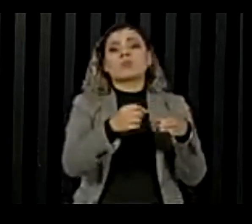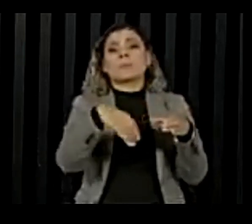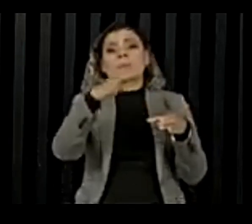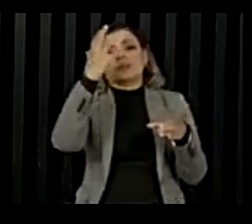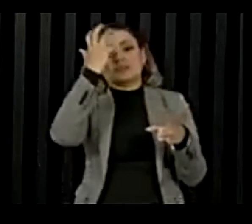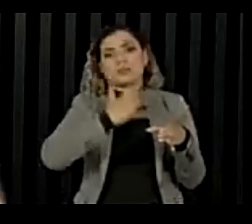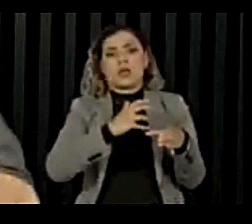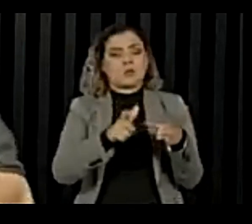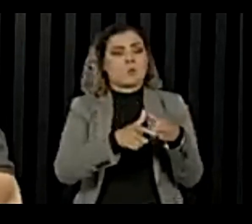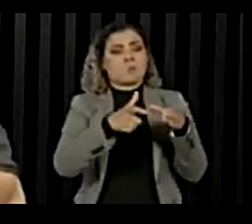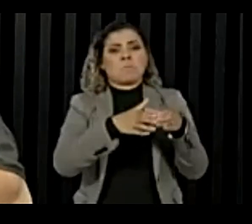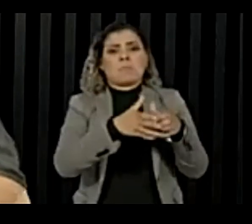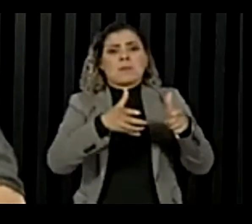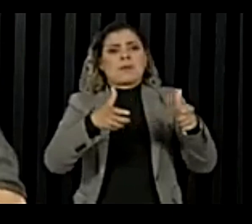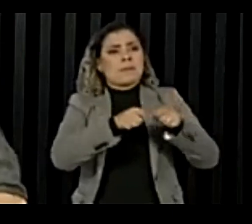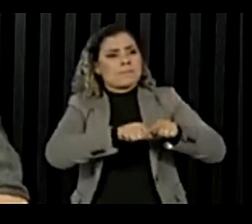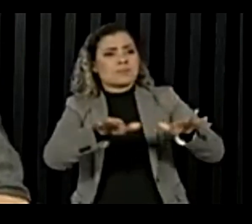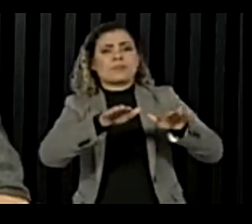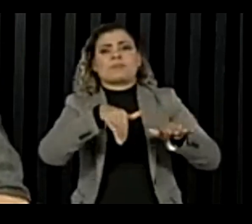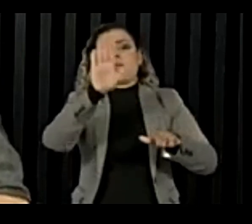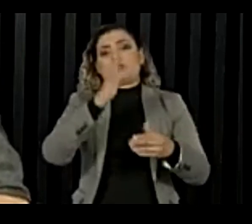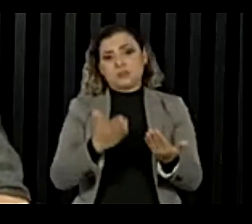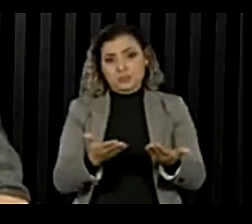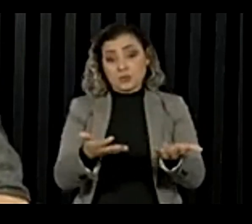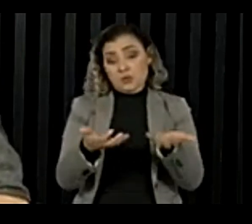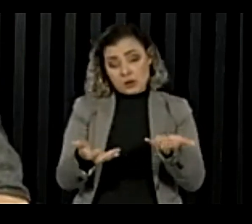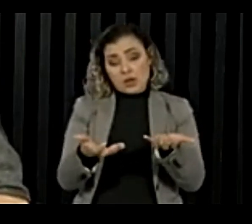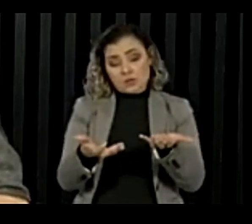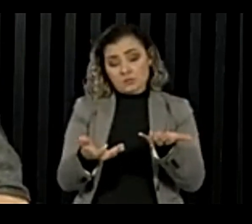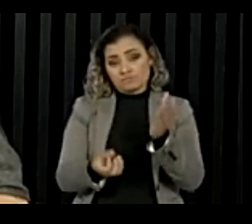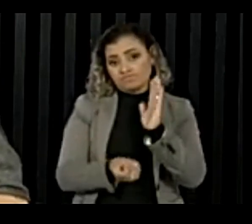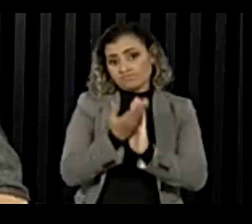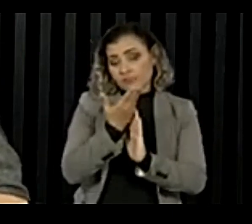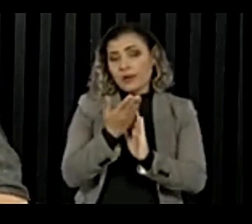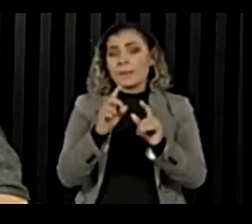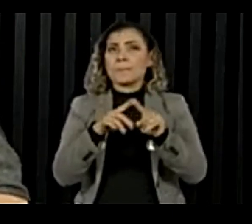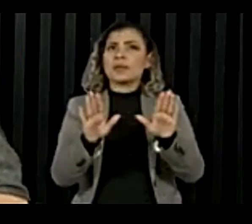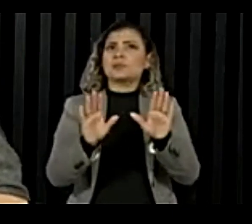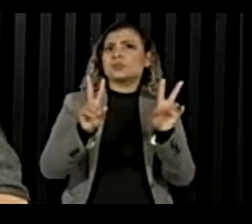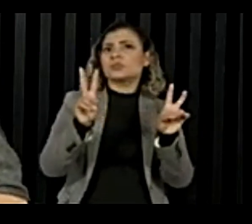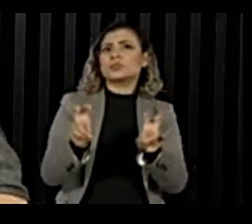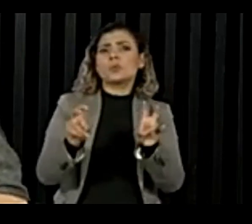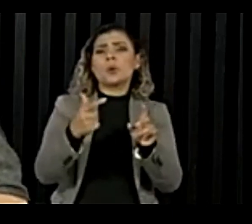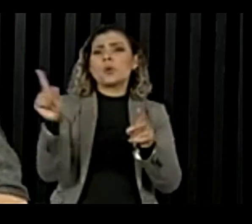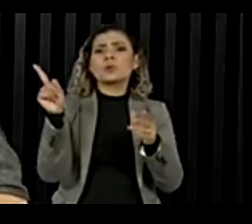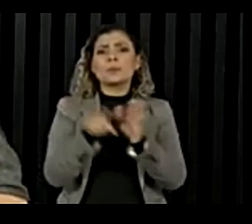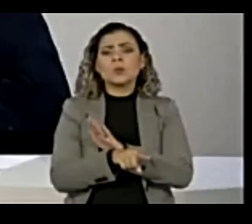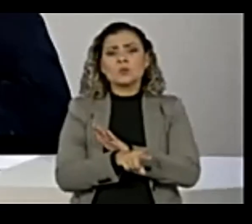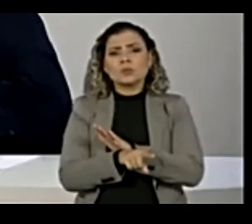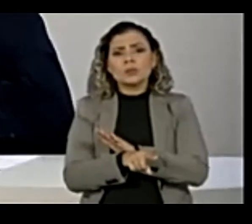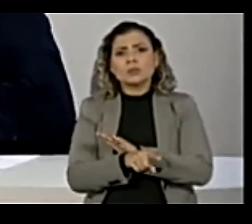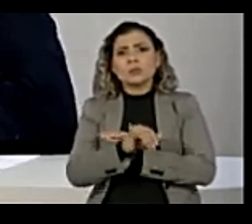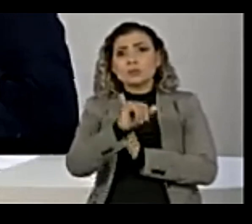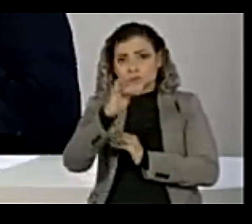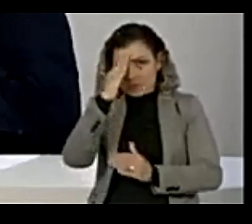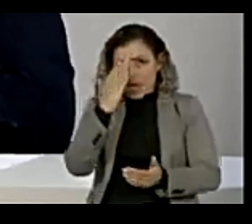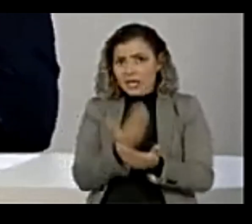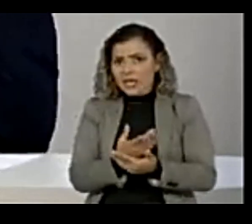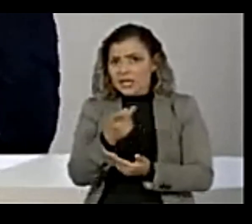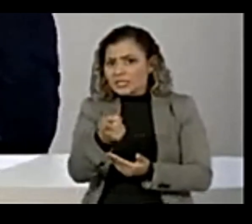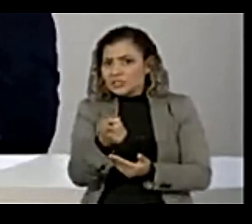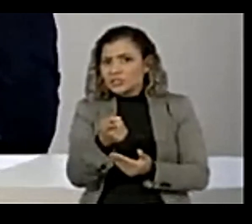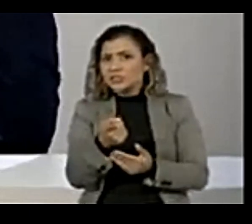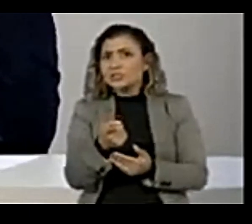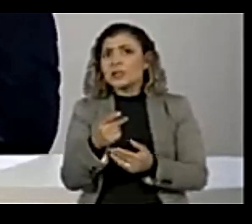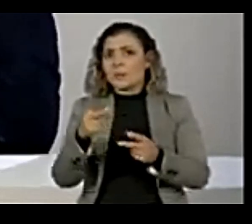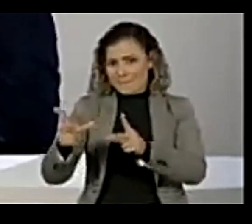sério, muito maior do que o que eu faço hoje em dia. E... sobre... Qual era a outra pergunta? Desculpa. Se você acredita que a gente pode falar